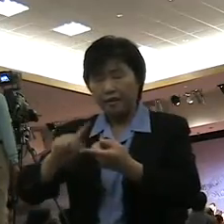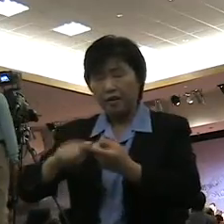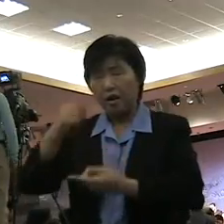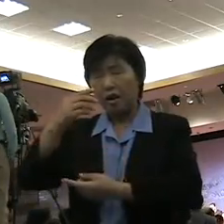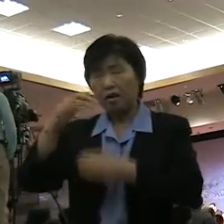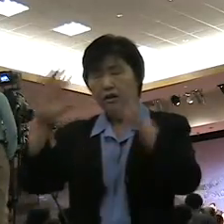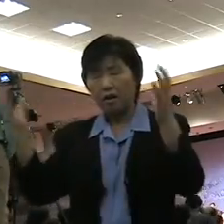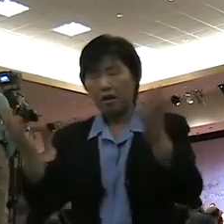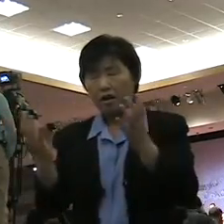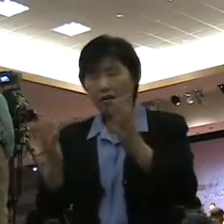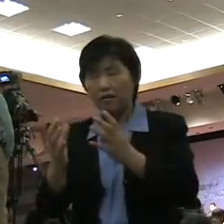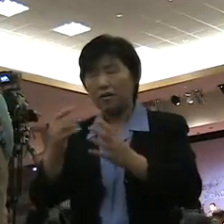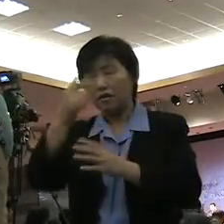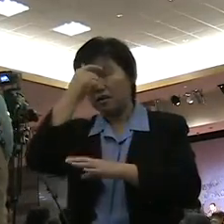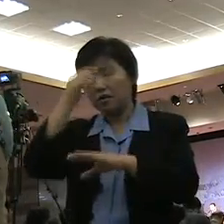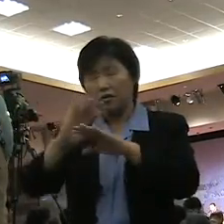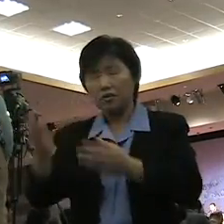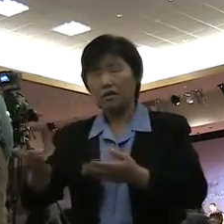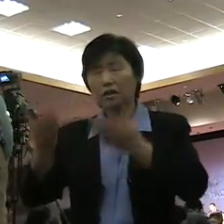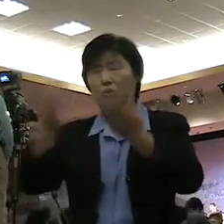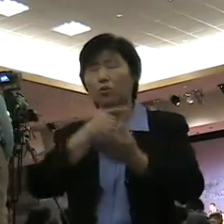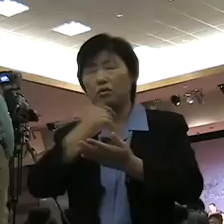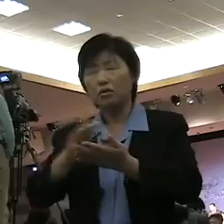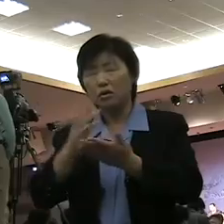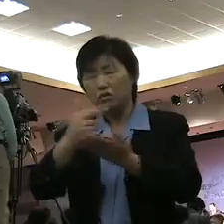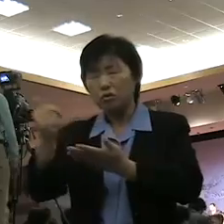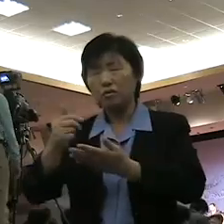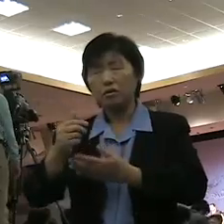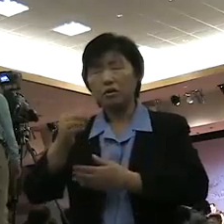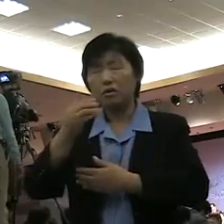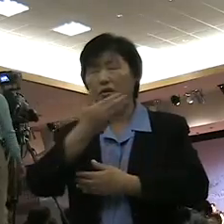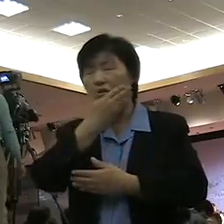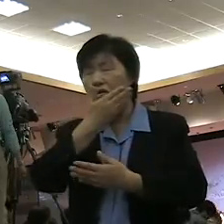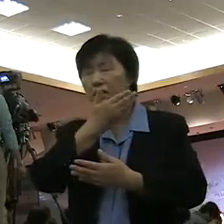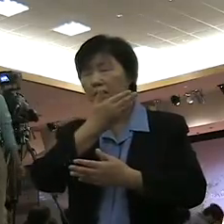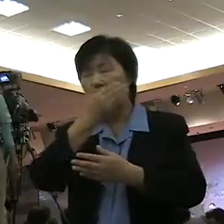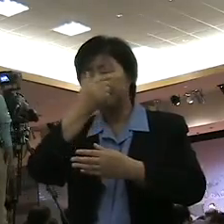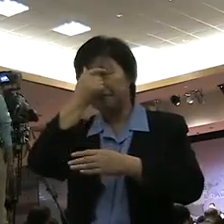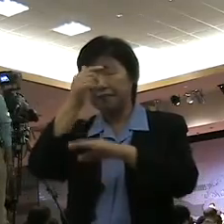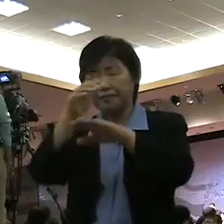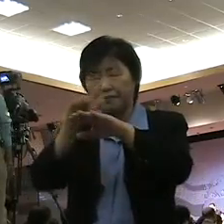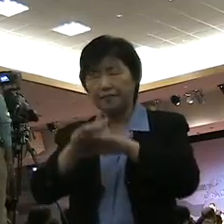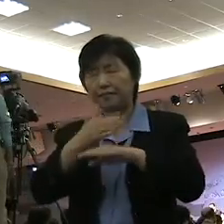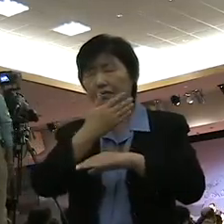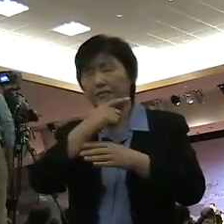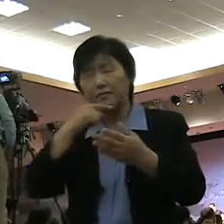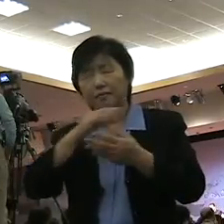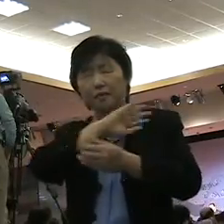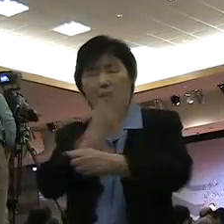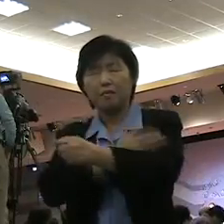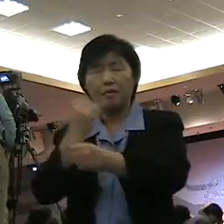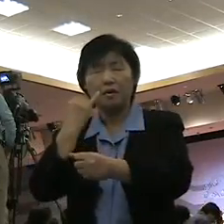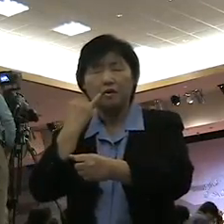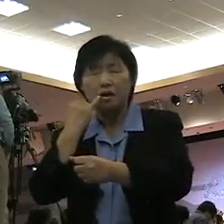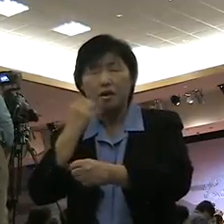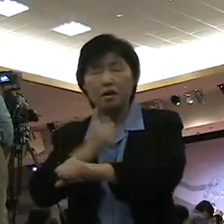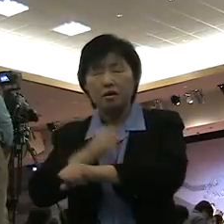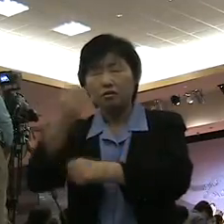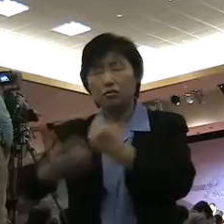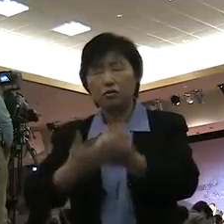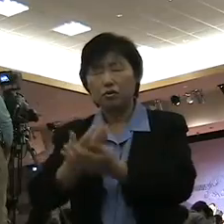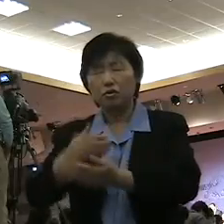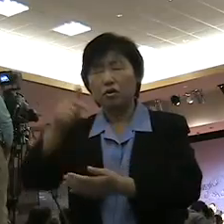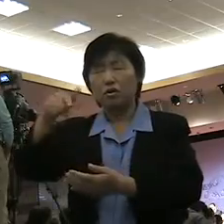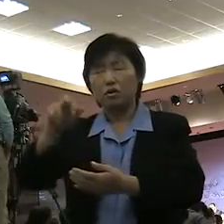함께 예배를 위하여 합심으로 기도하겠습니다. 주님, 예배를 통하여 십자가 보혈의 능력을 맛보게 하여 주시옵소서. 김수훈 목사님의 말씀에